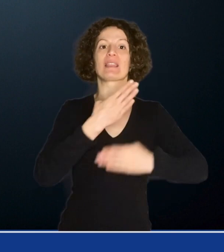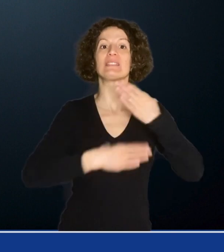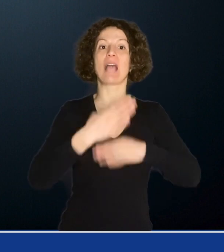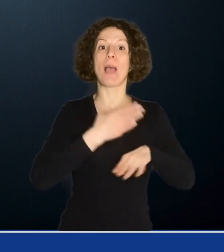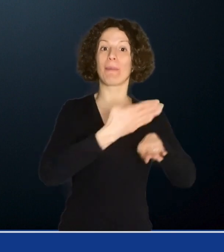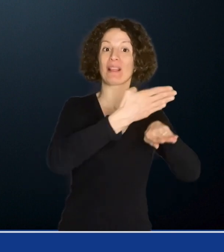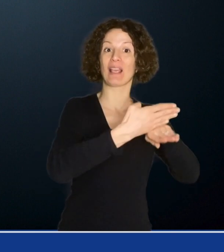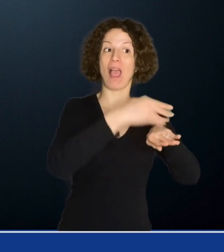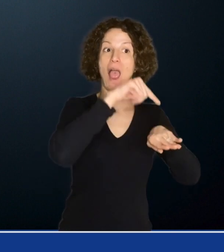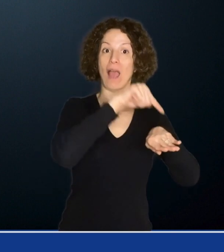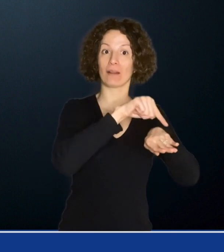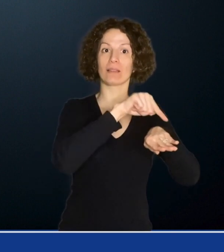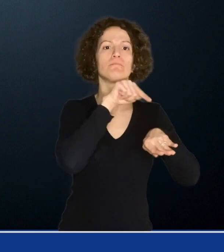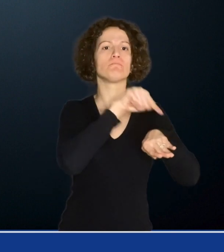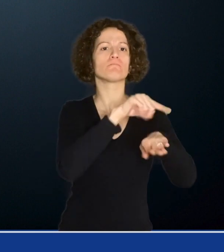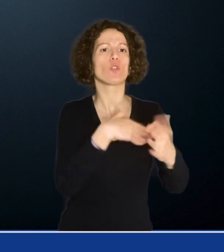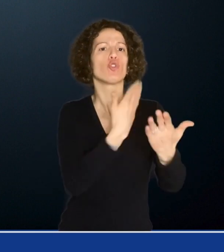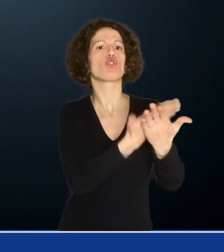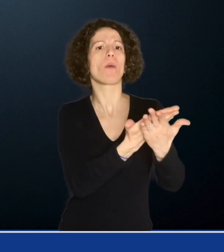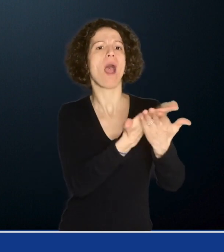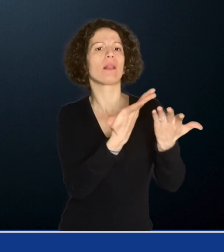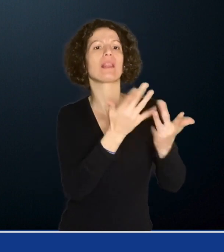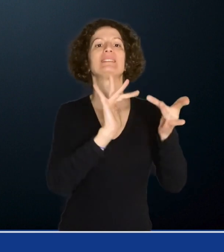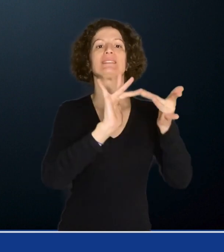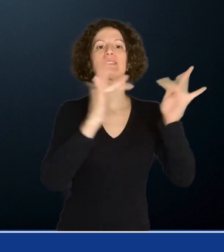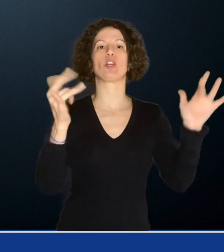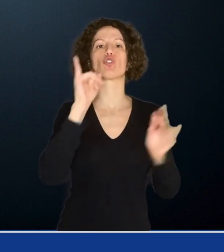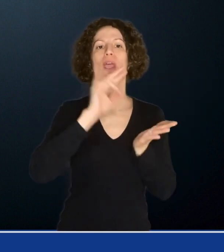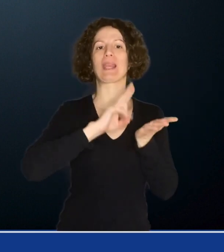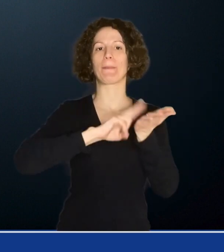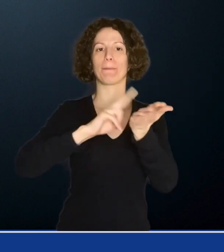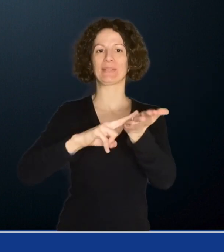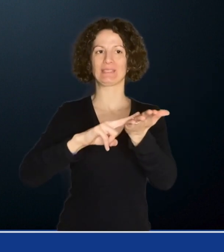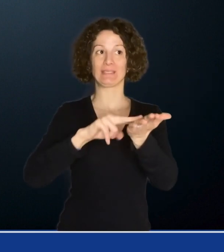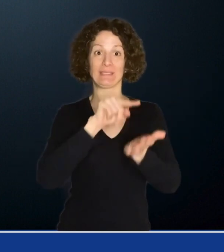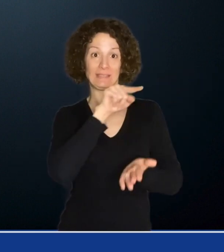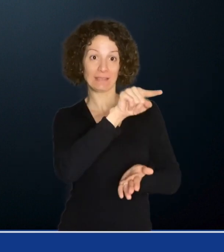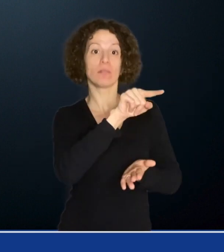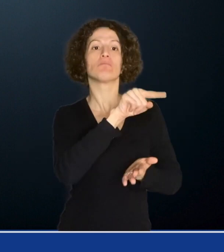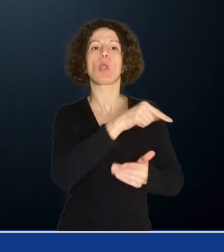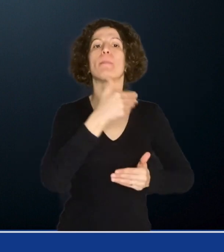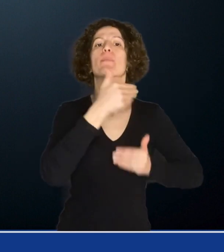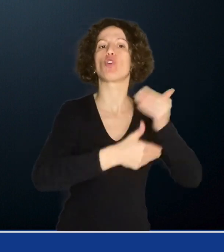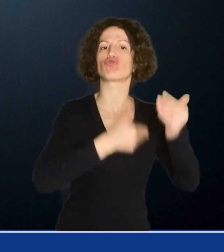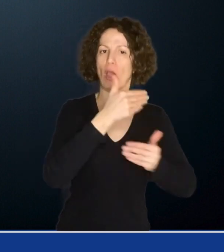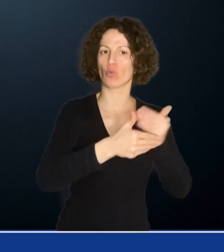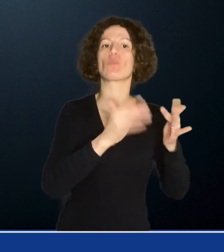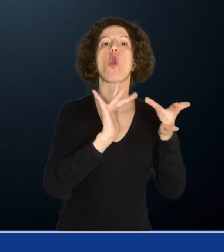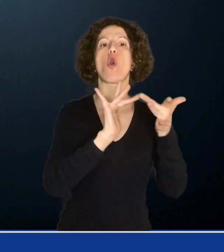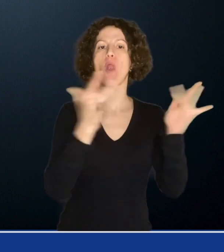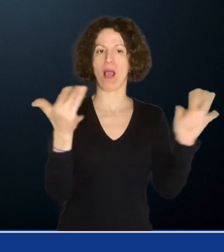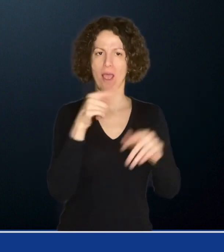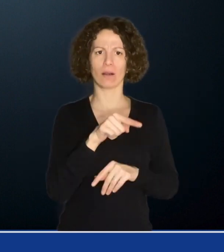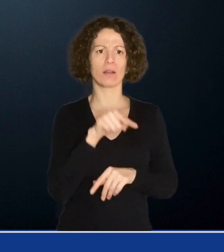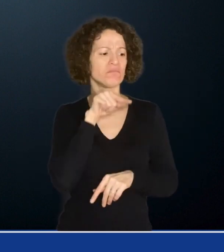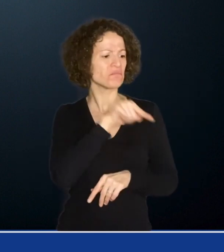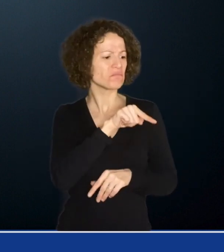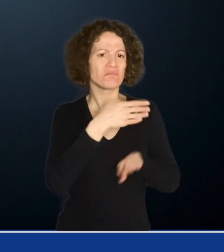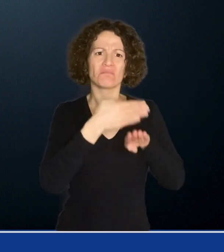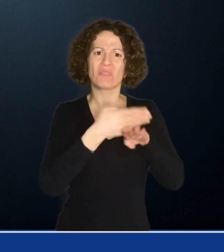la disability card che può essere richiesta sul sito INPS tramite apposita procedura online non è altro che un nuovo documento di